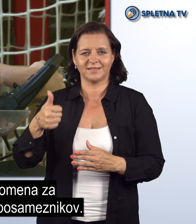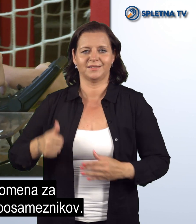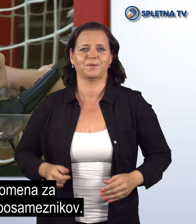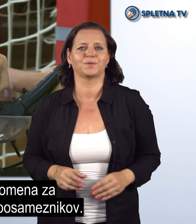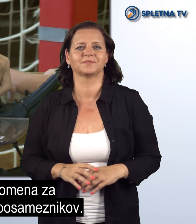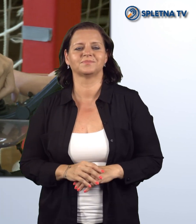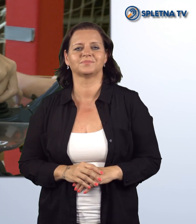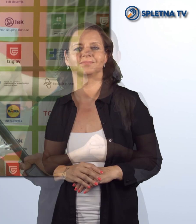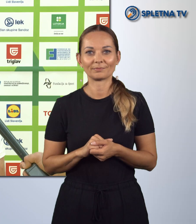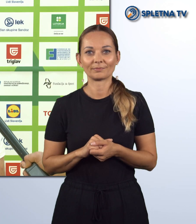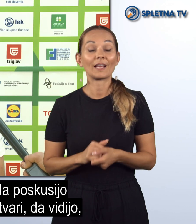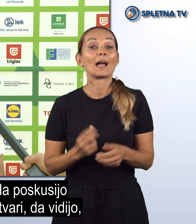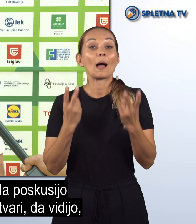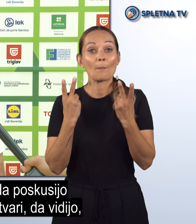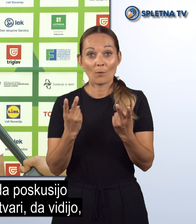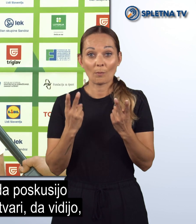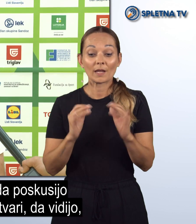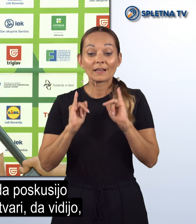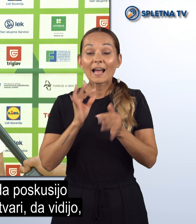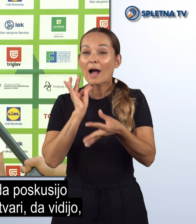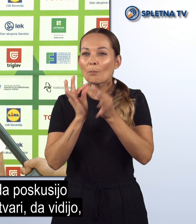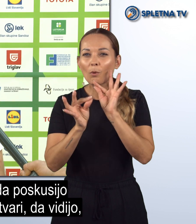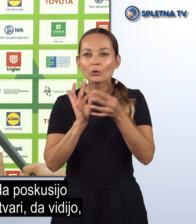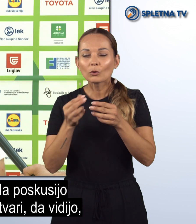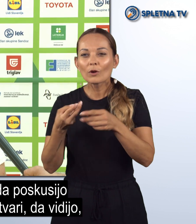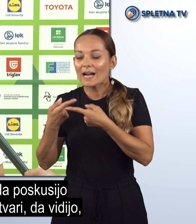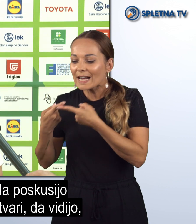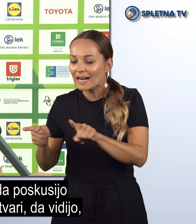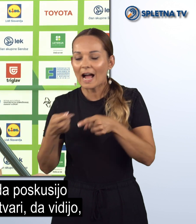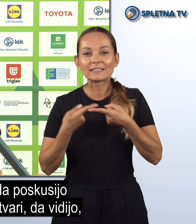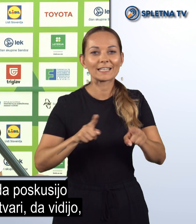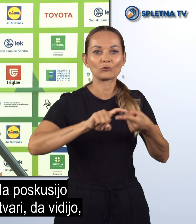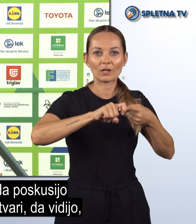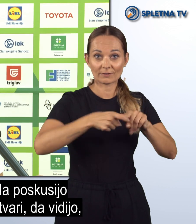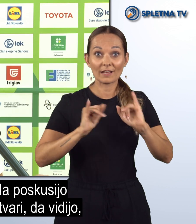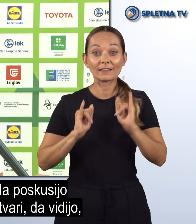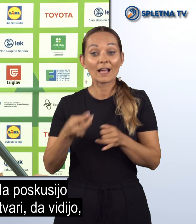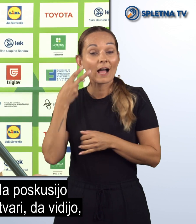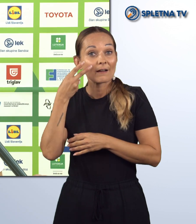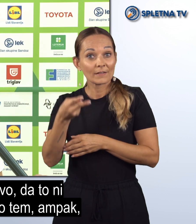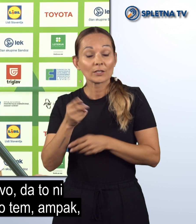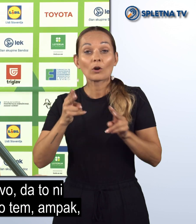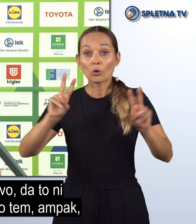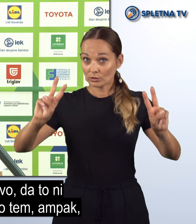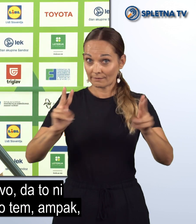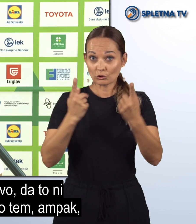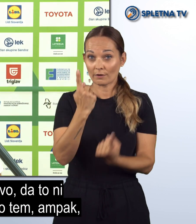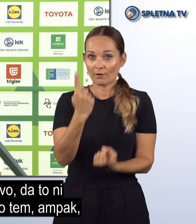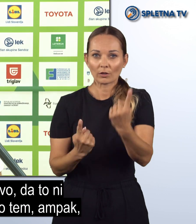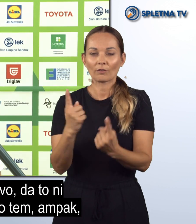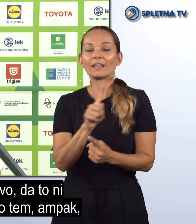razvoj posameznikov. Pomemben je to, da probajo čim več različnih stvari, da vidijo, kako to v živo